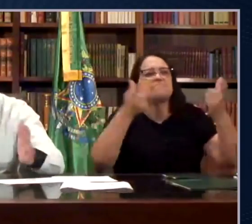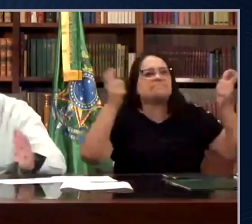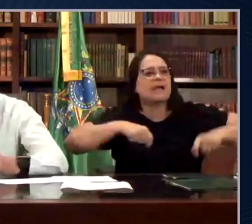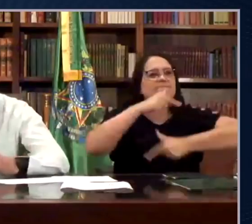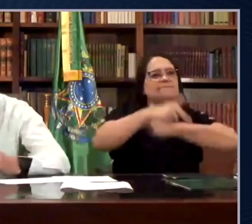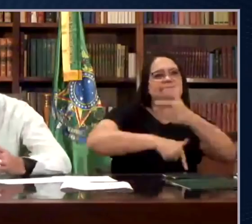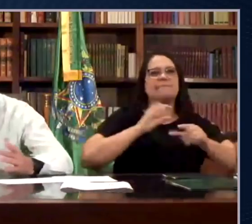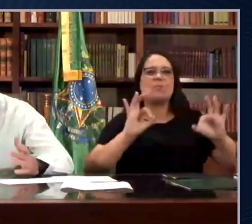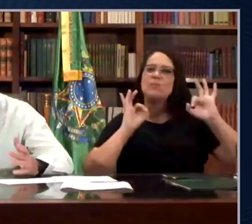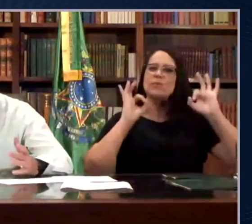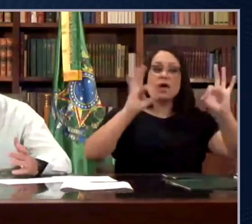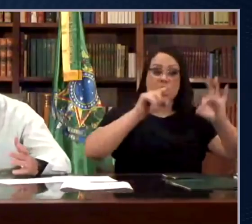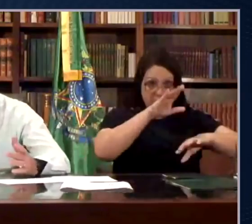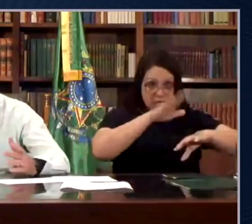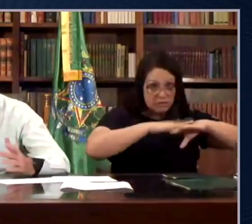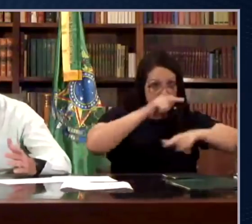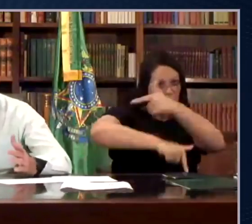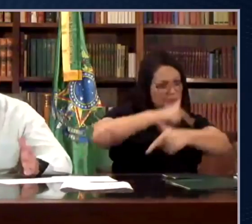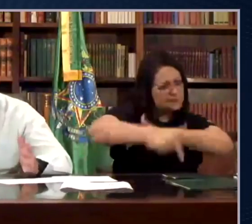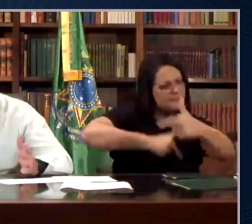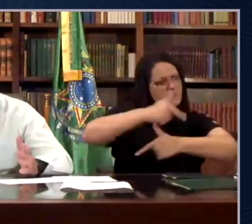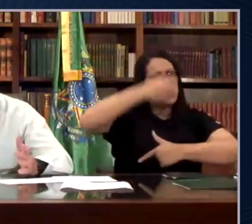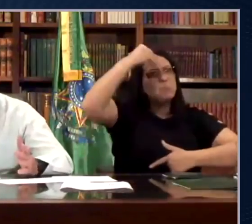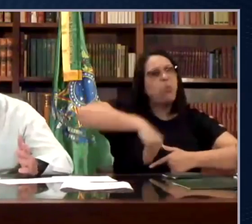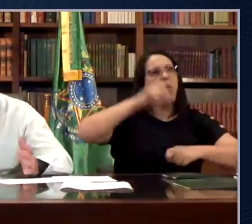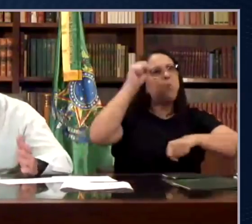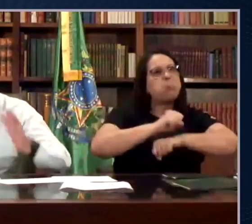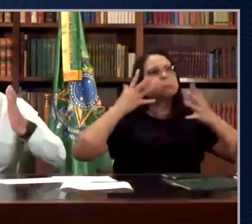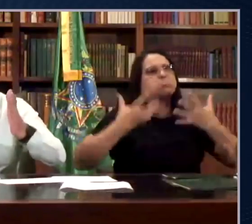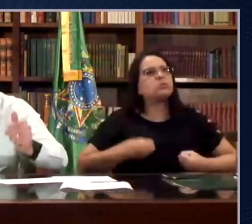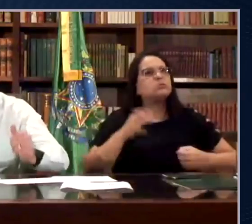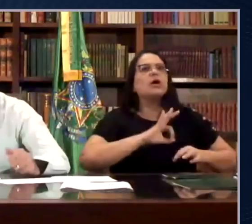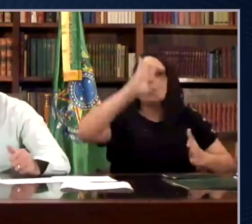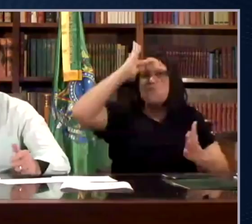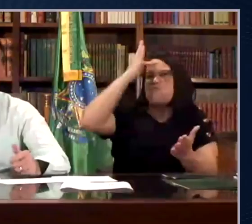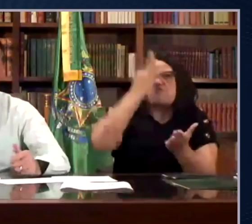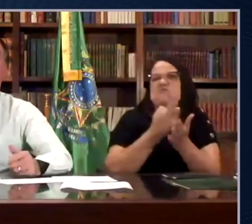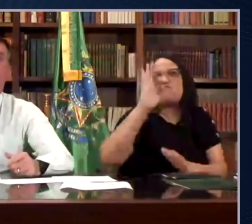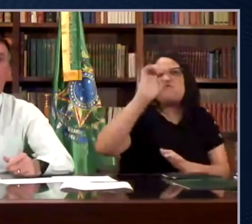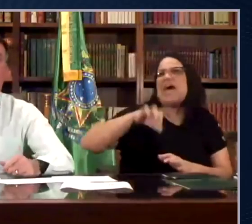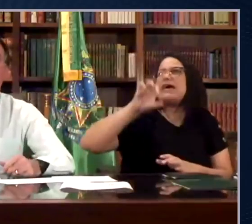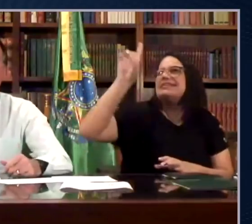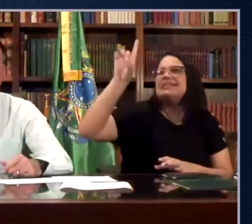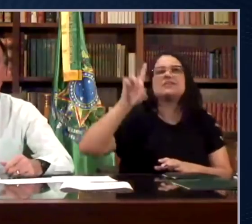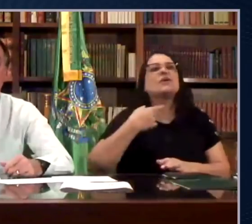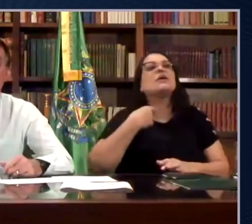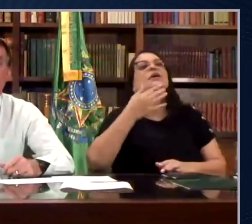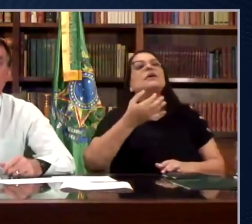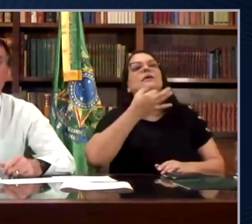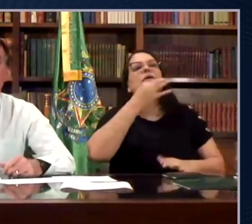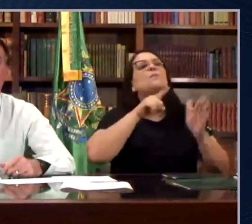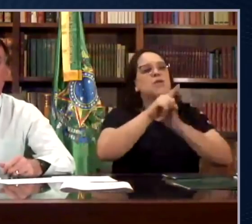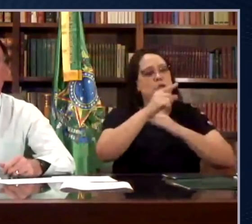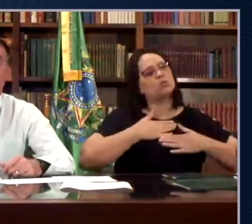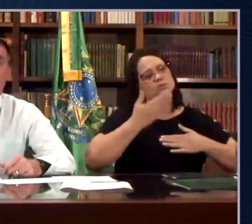certo, trabalham incessantemente e vai dar certo o Brasil, eu tenho certeza, tenho fé em Deus. Inclusive, permite, Augusto Nunes, permite aqui, eu